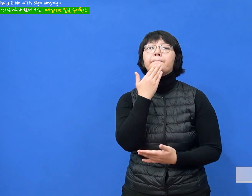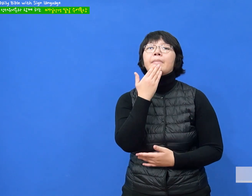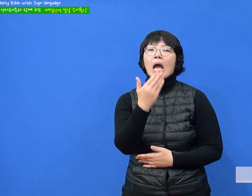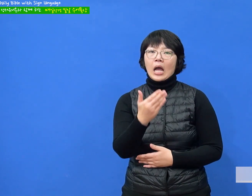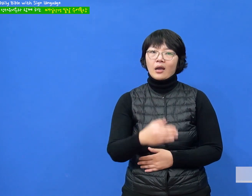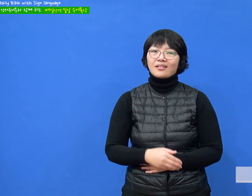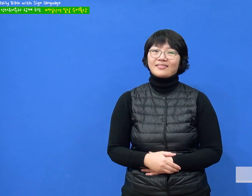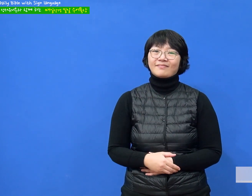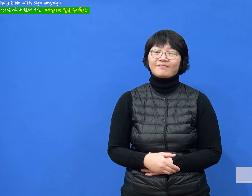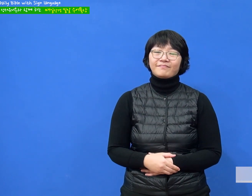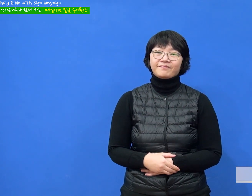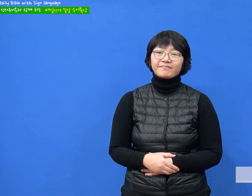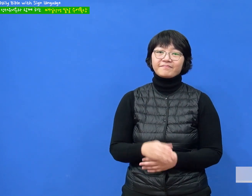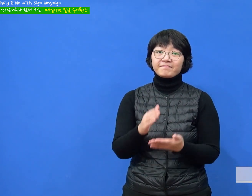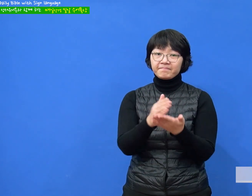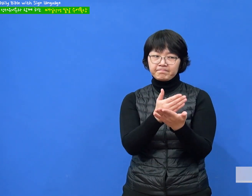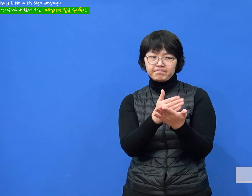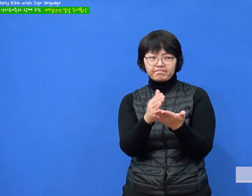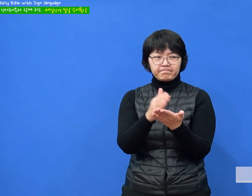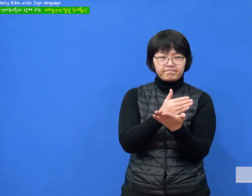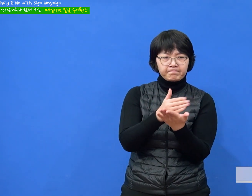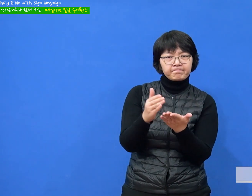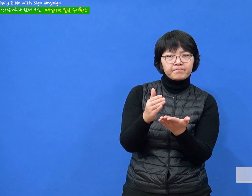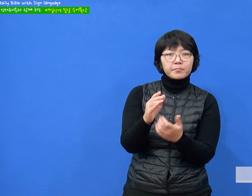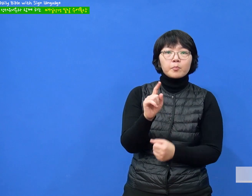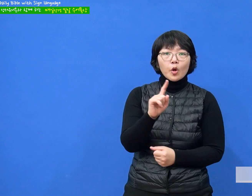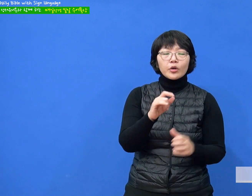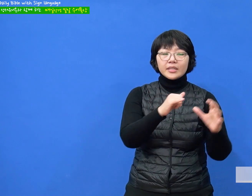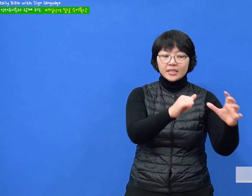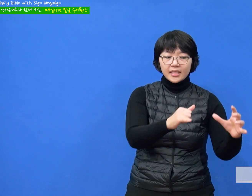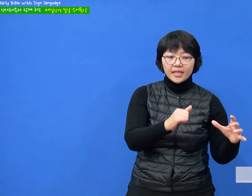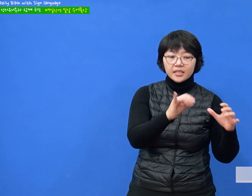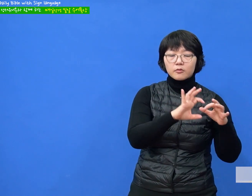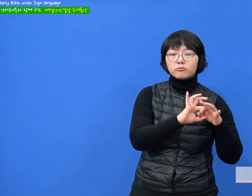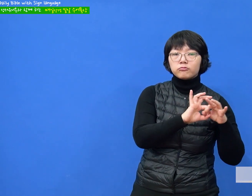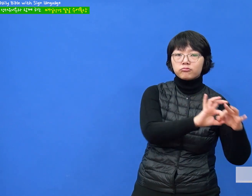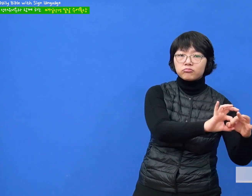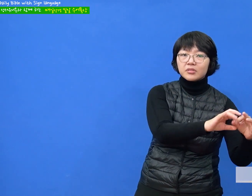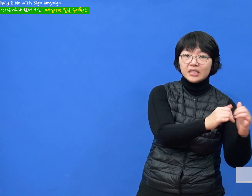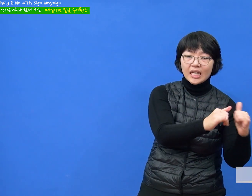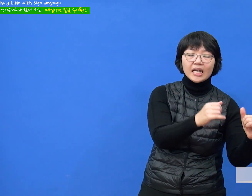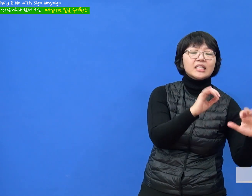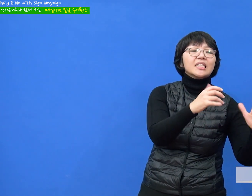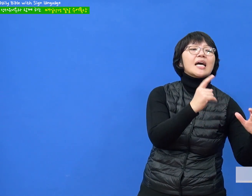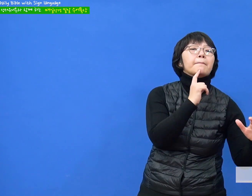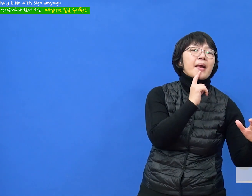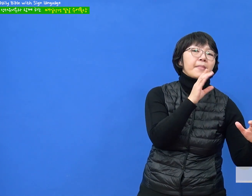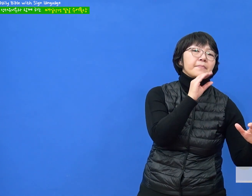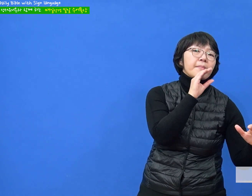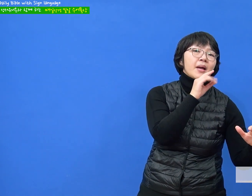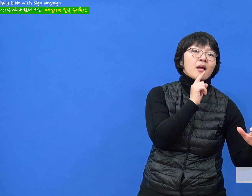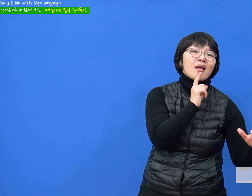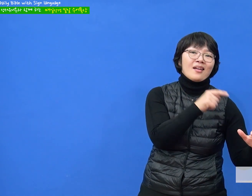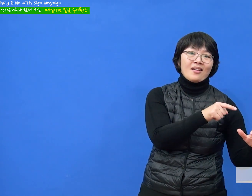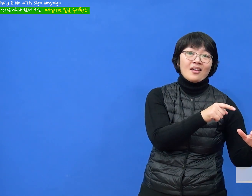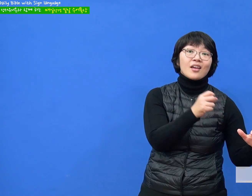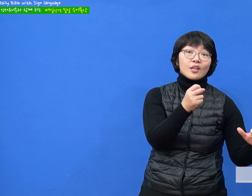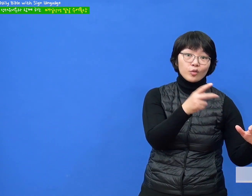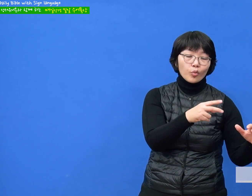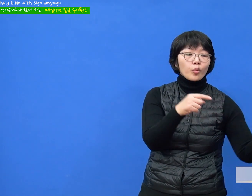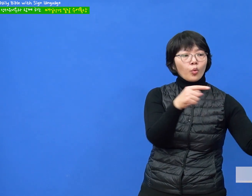됩니다. 또 분별하는 기준은 세상에 속한 자는 세상에 속한 말을 하며 또 세상도 그의